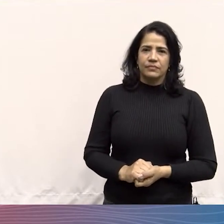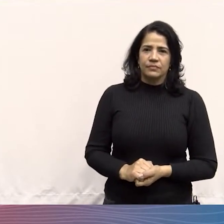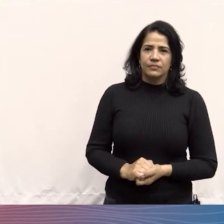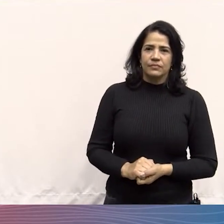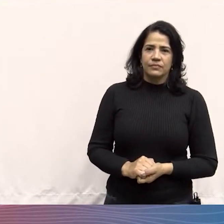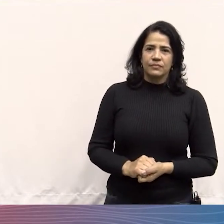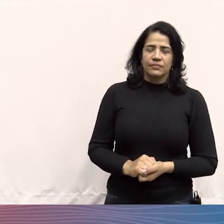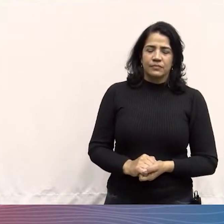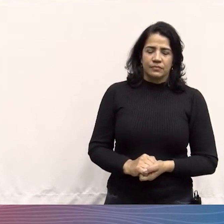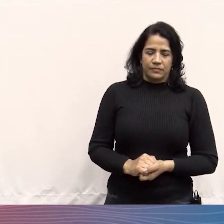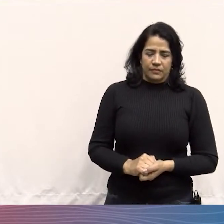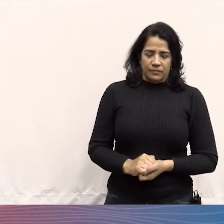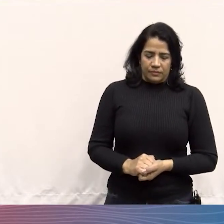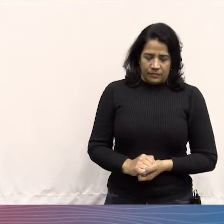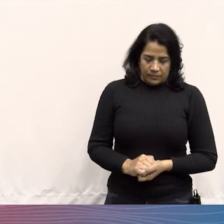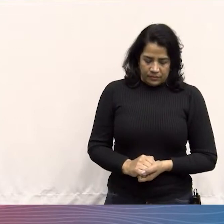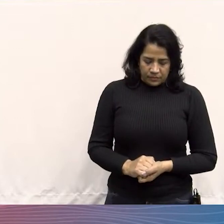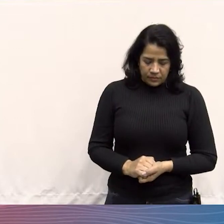Amém.